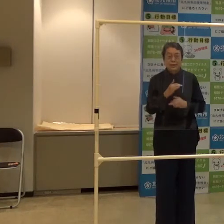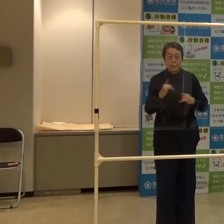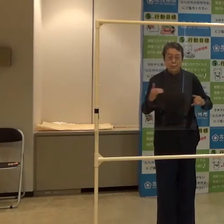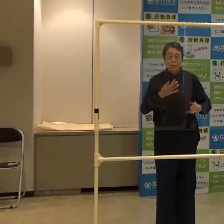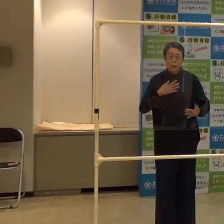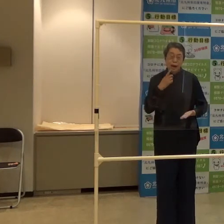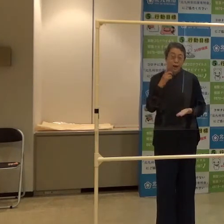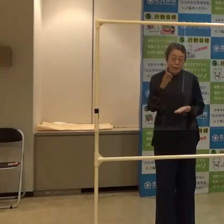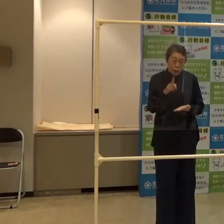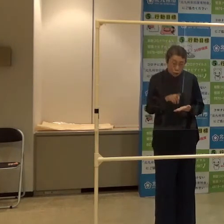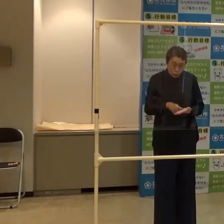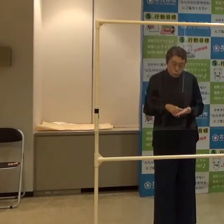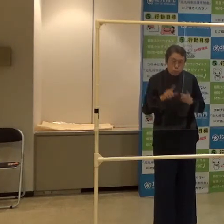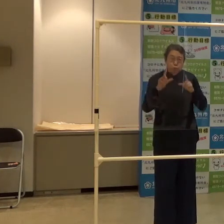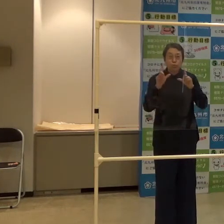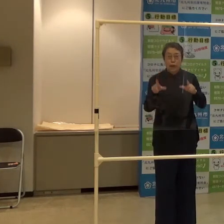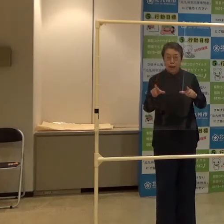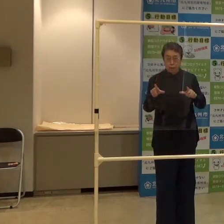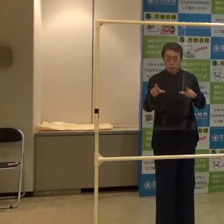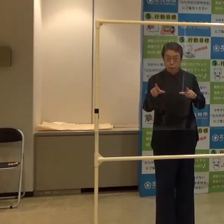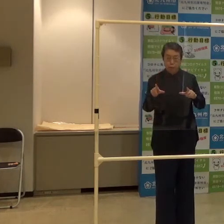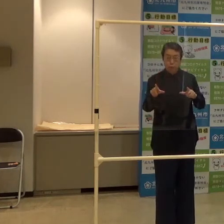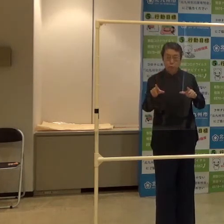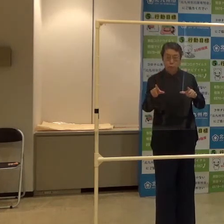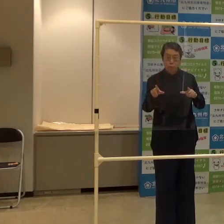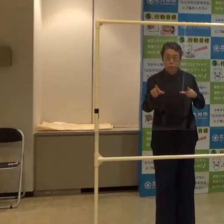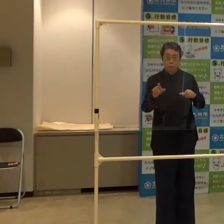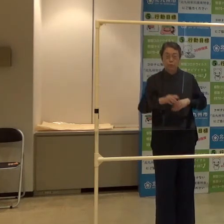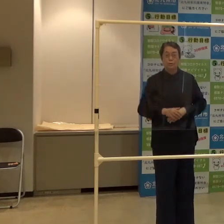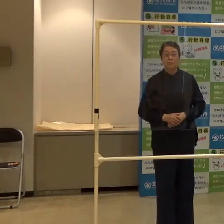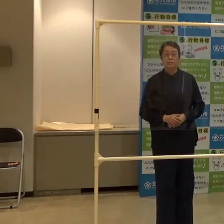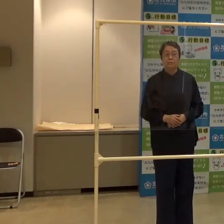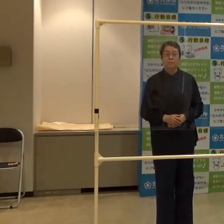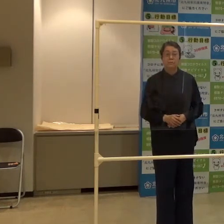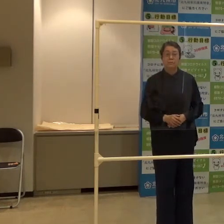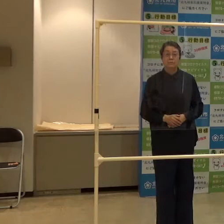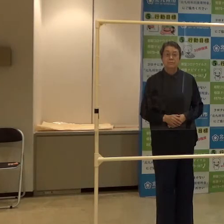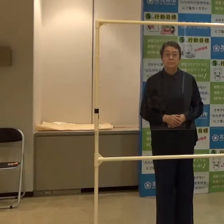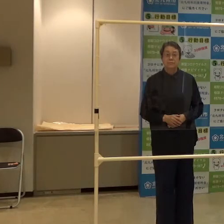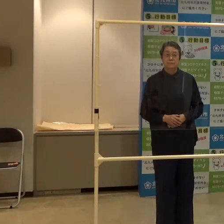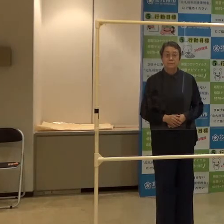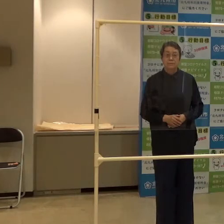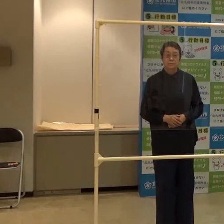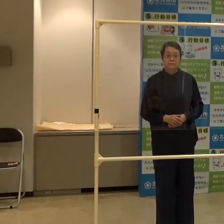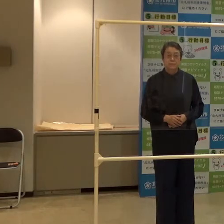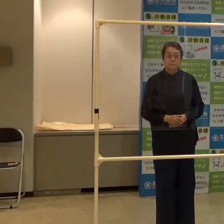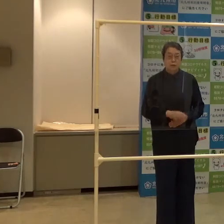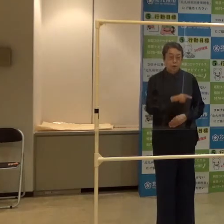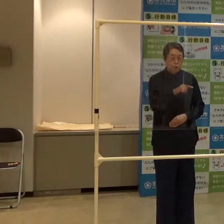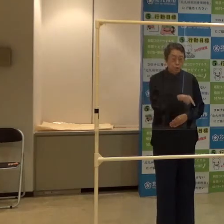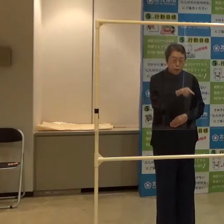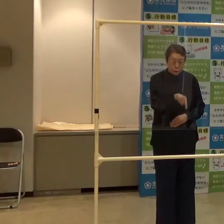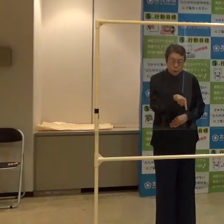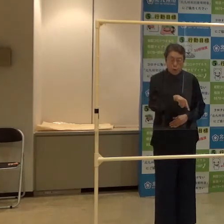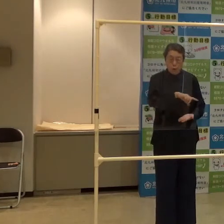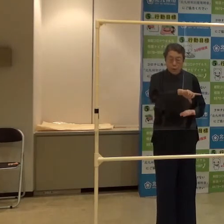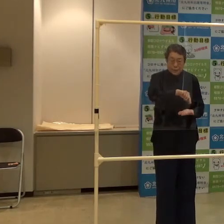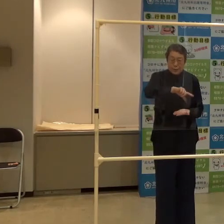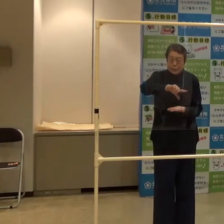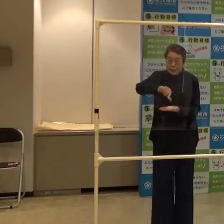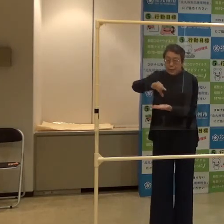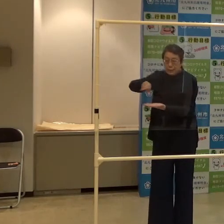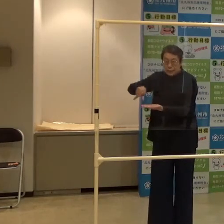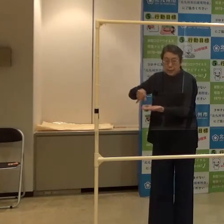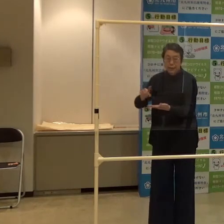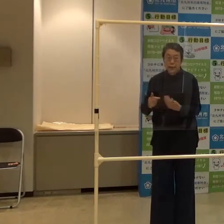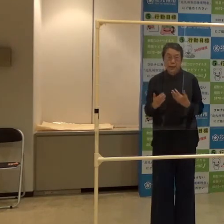えをするということはやはり、それぞれの地域においてもやっぱり大事